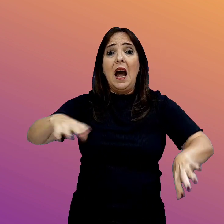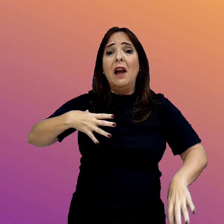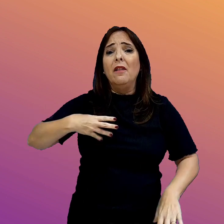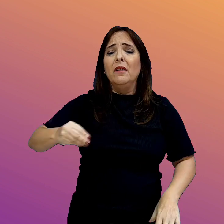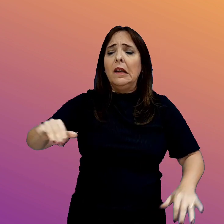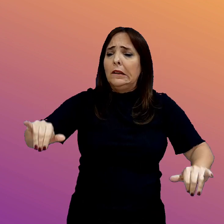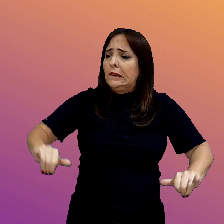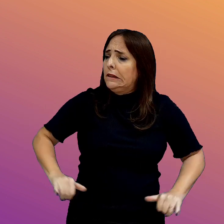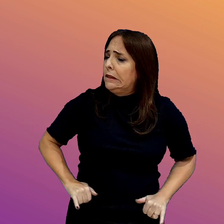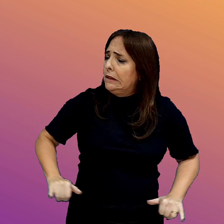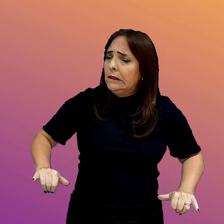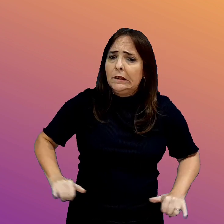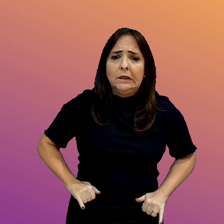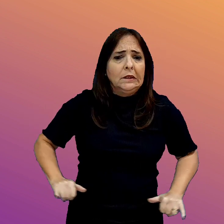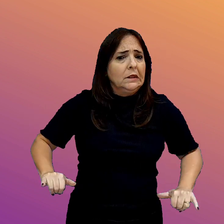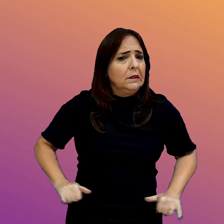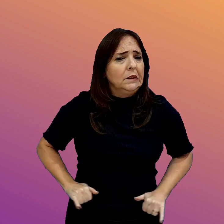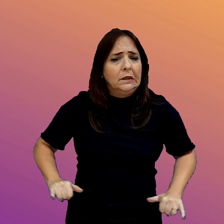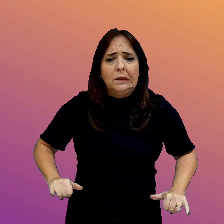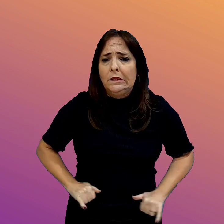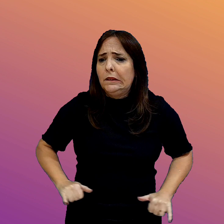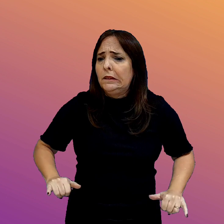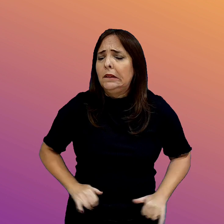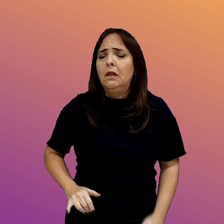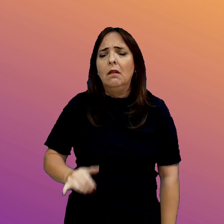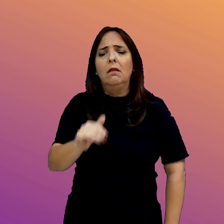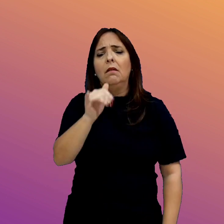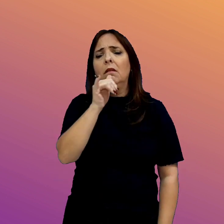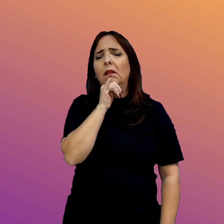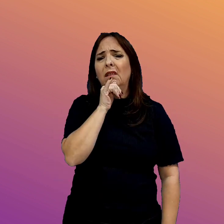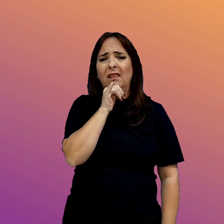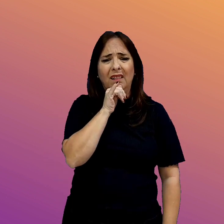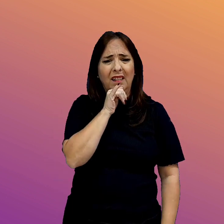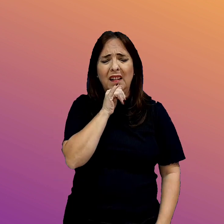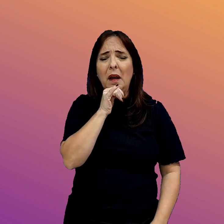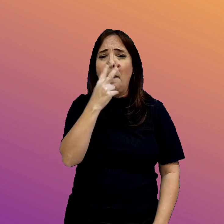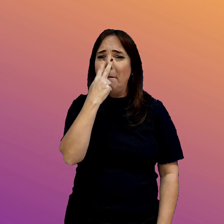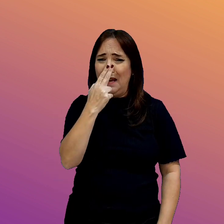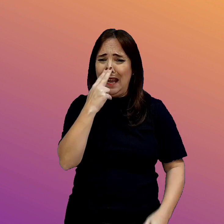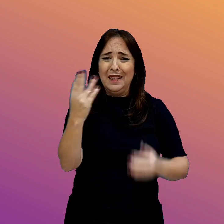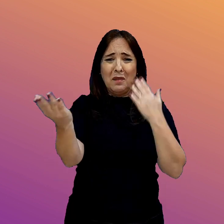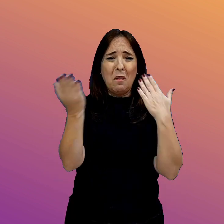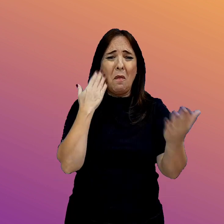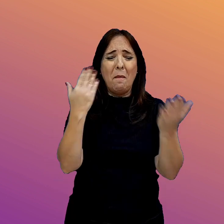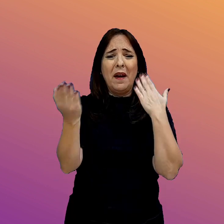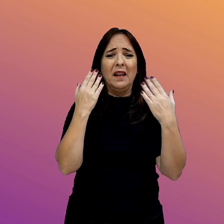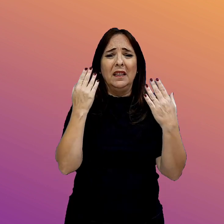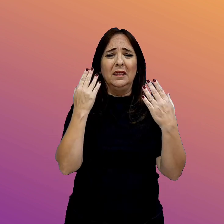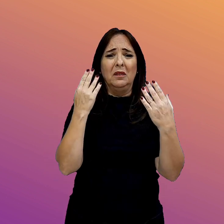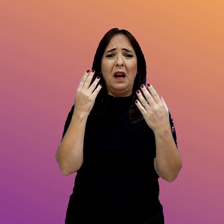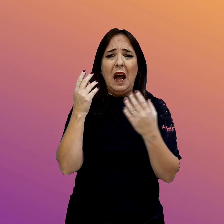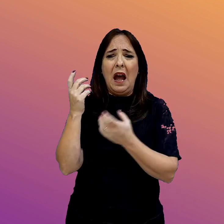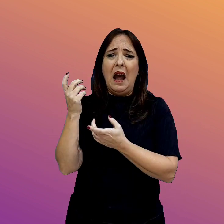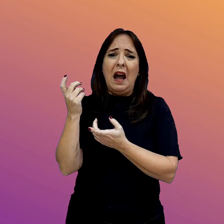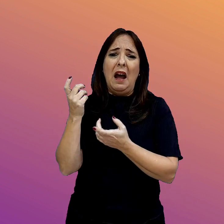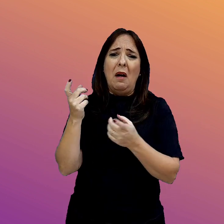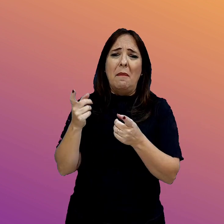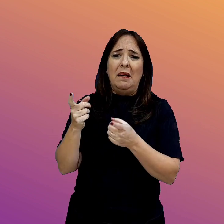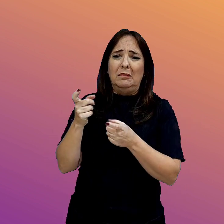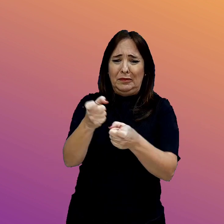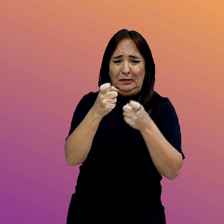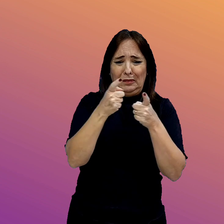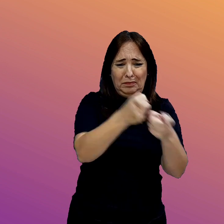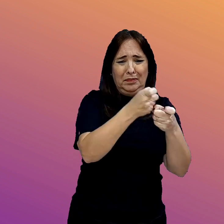meio do caminho ali, coitados, como querendo, sei lá, meio um tiroteio. Não pode ser assim. Se o casamento não